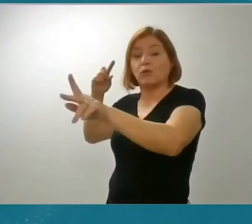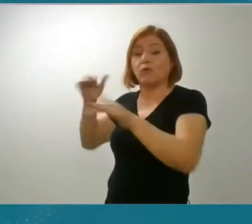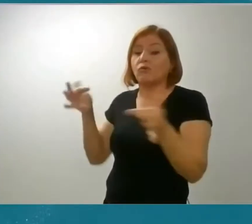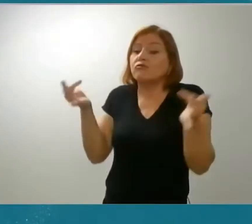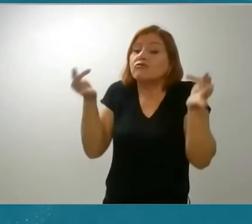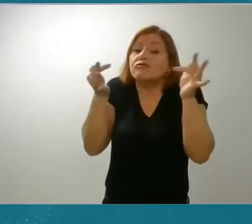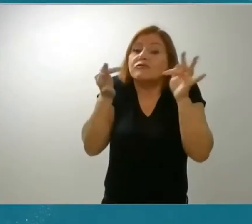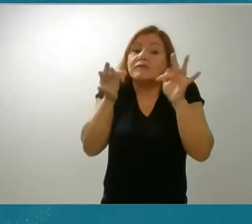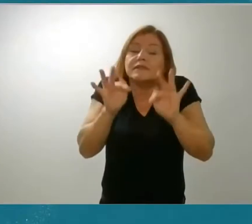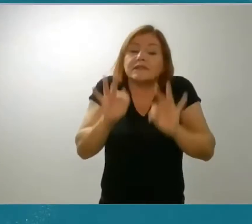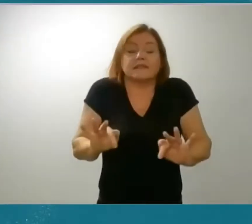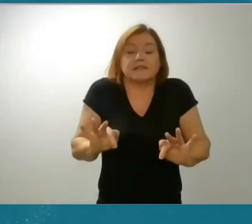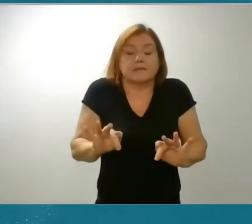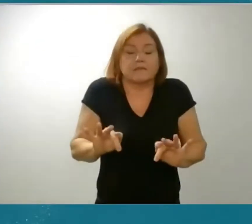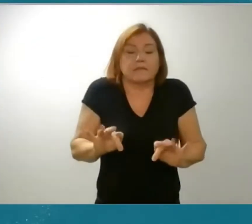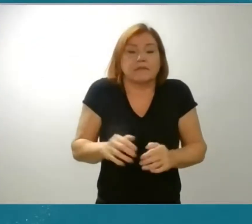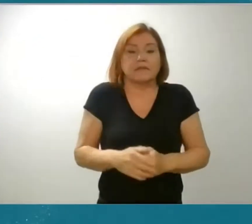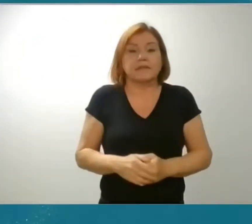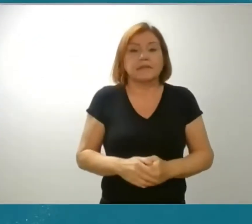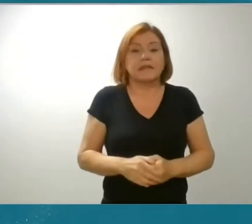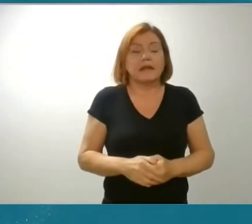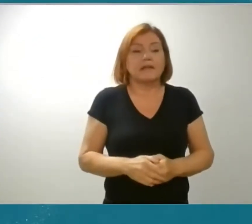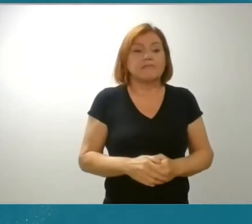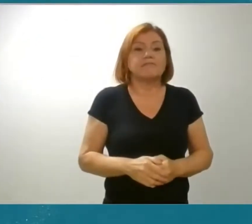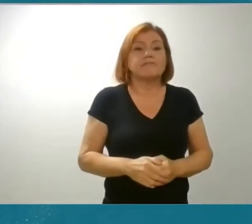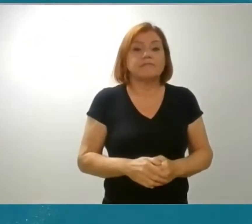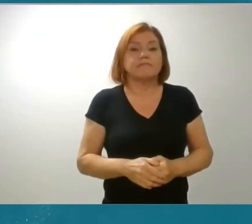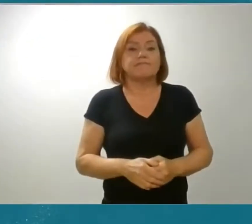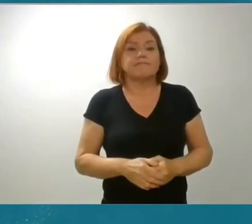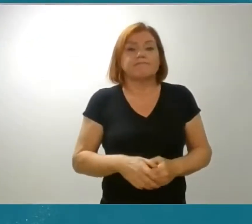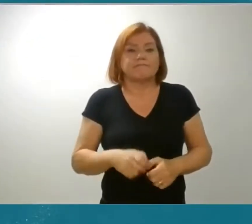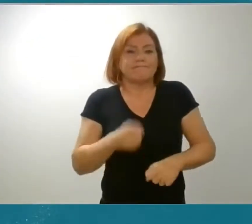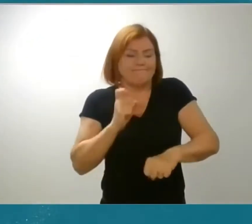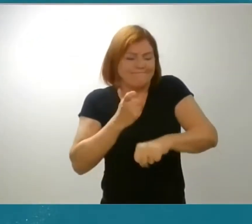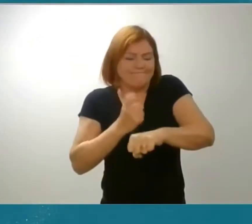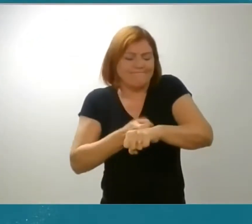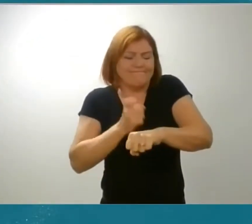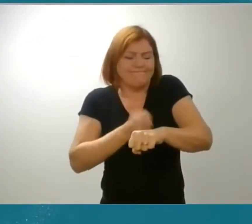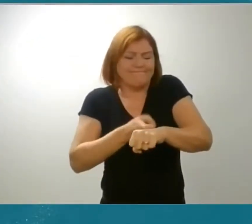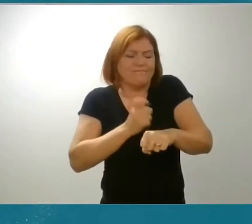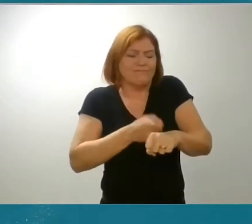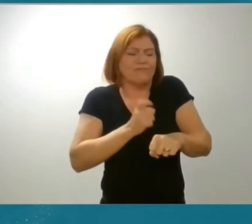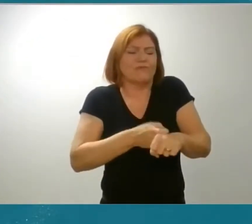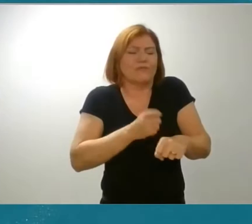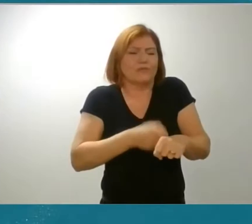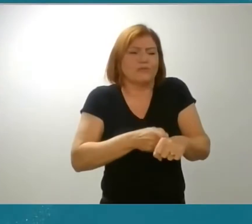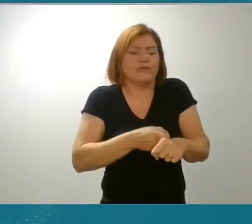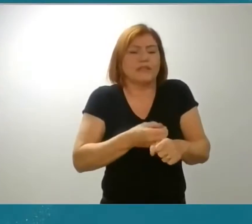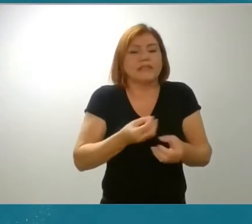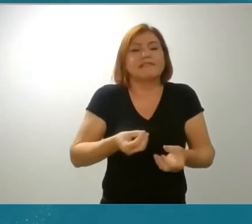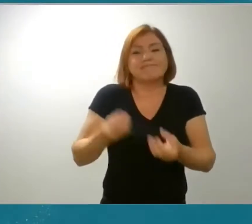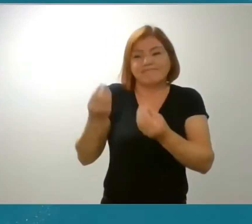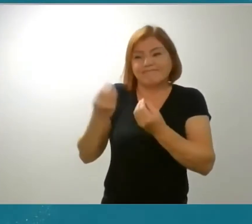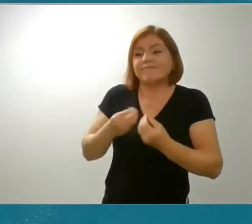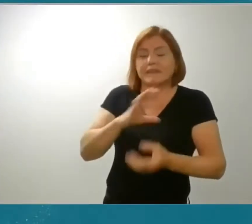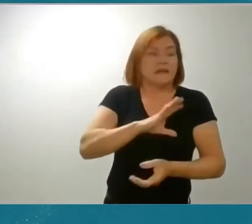devidas a Cristo. Queridos irmãos, queridas irmãs, a